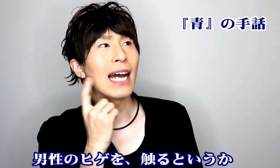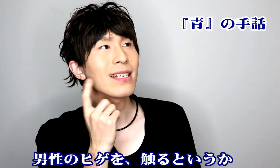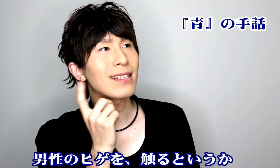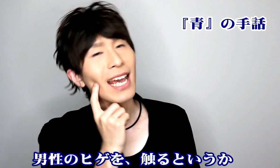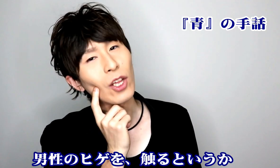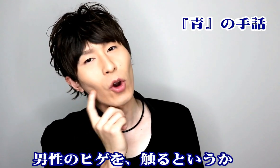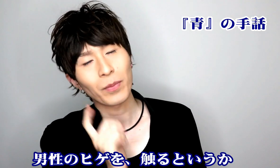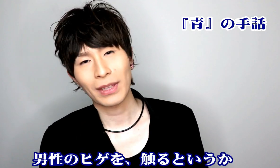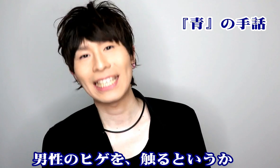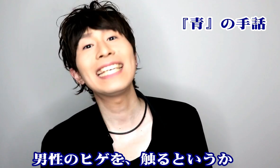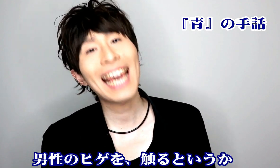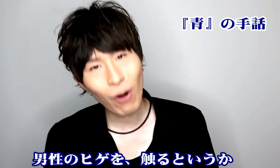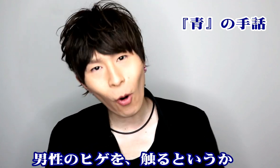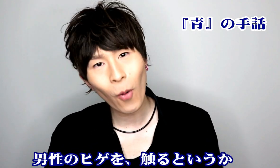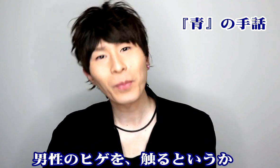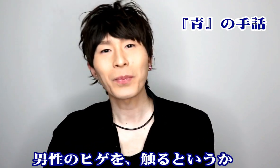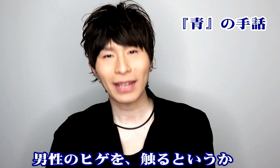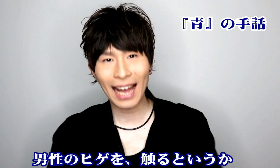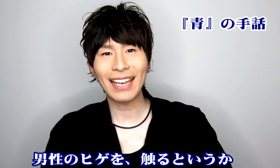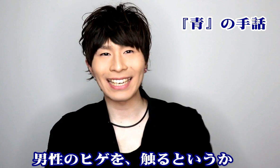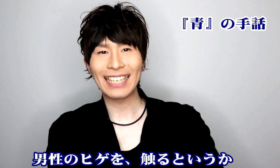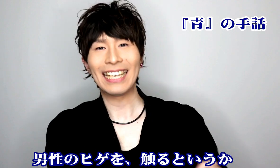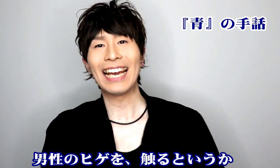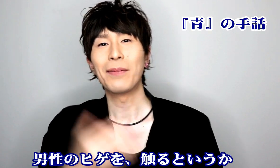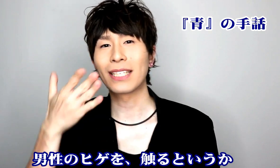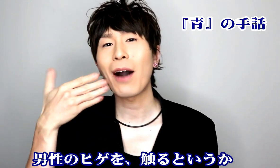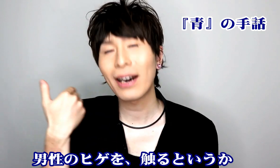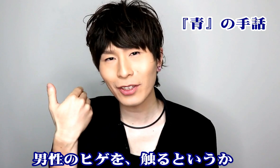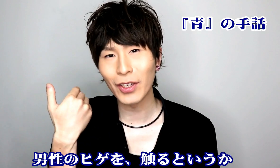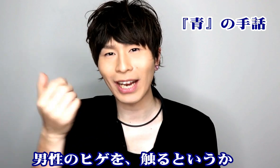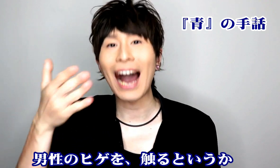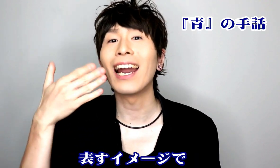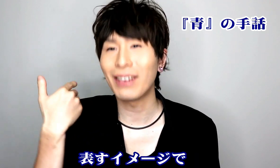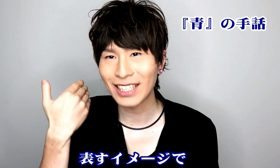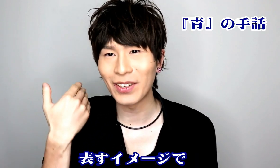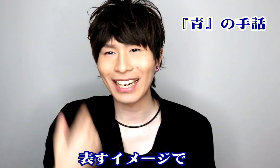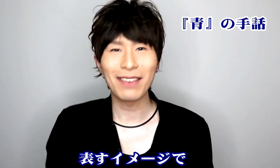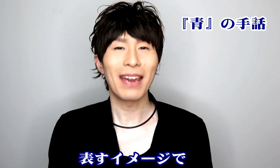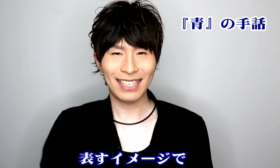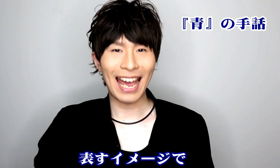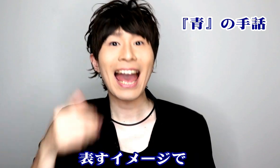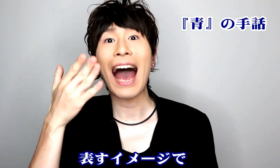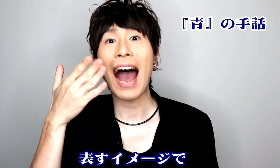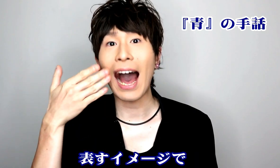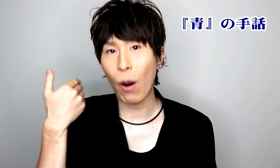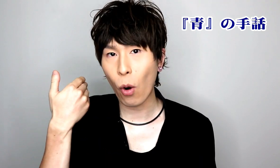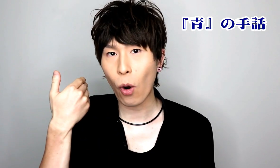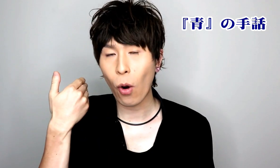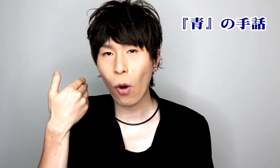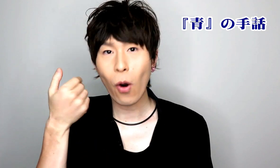男性のひげを、はい、触るというか表すというかイメージで青、